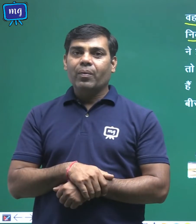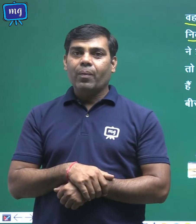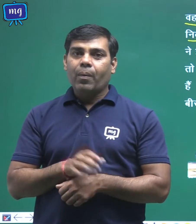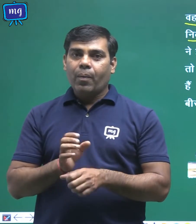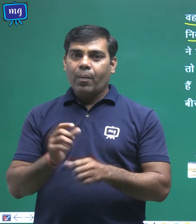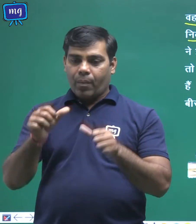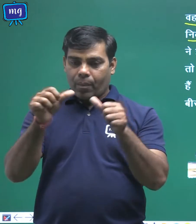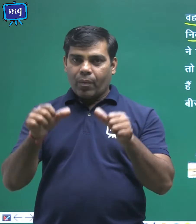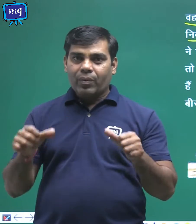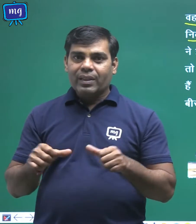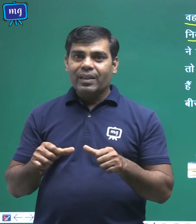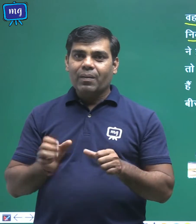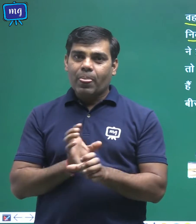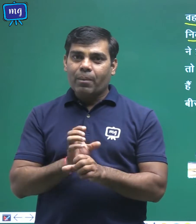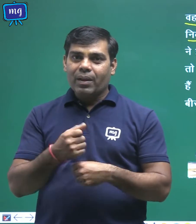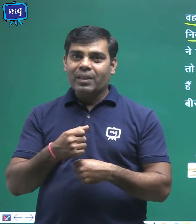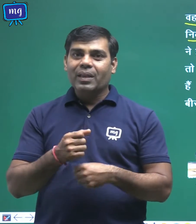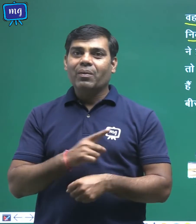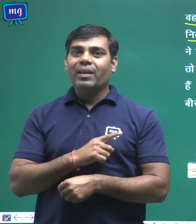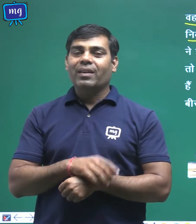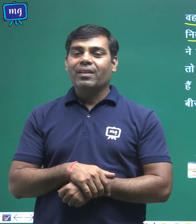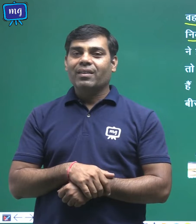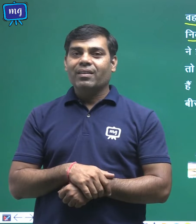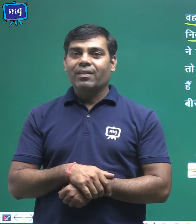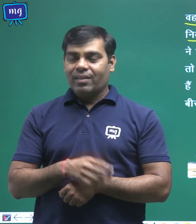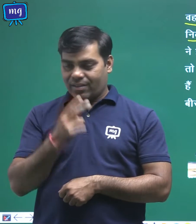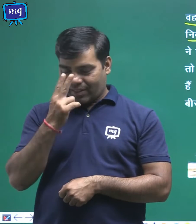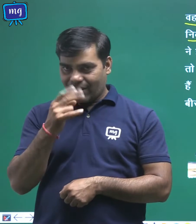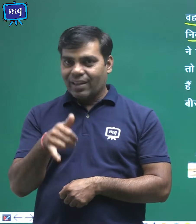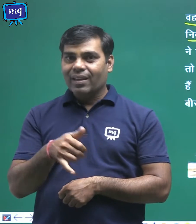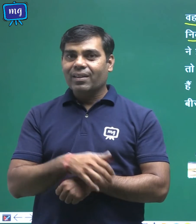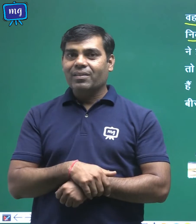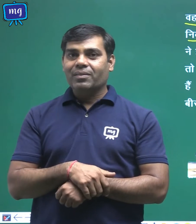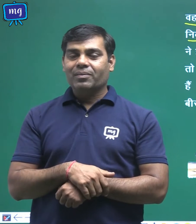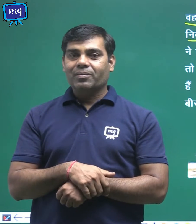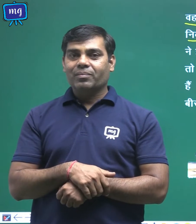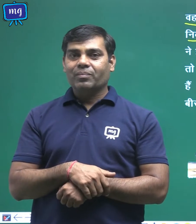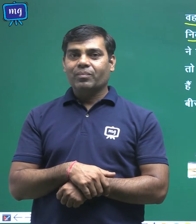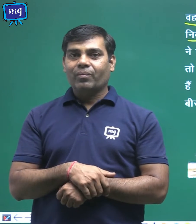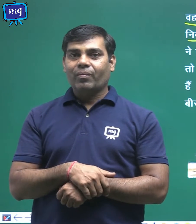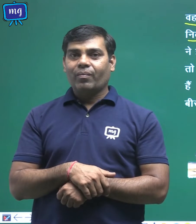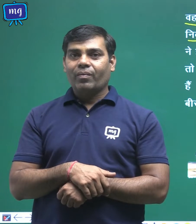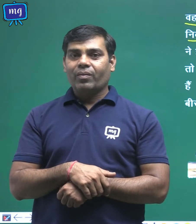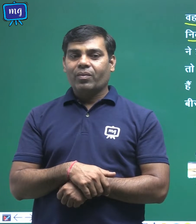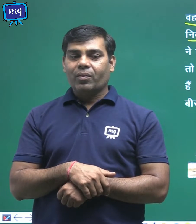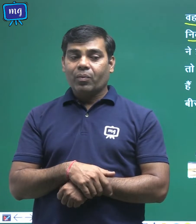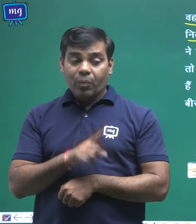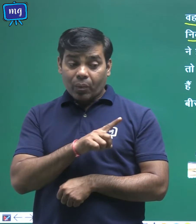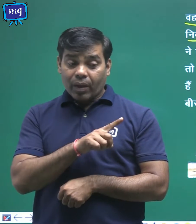मूर्तियाँ बनाते हुए देख रहे हैं। वे बाप